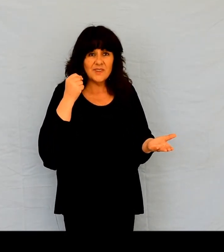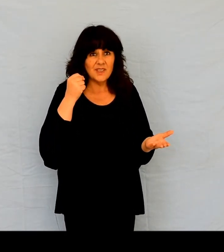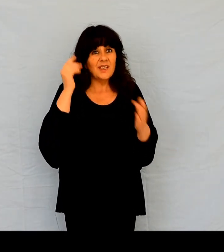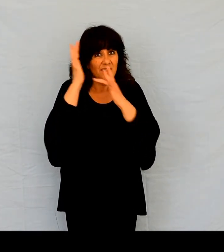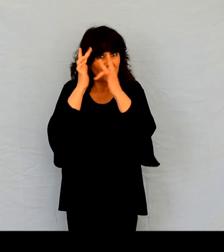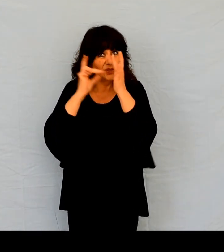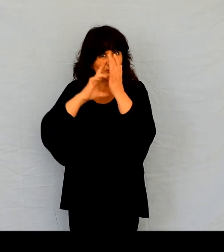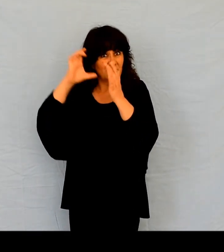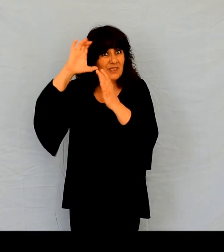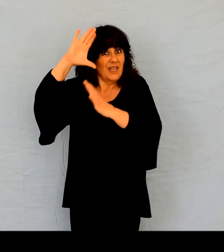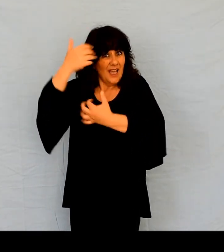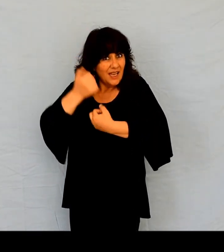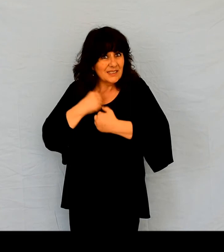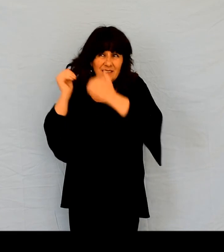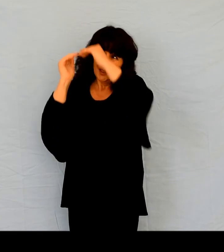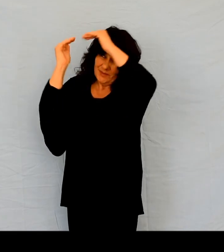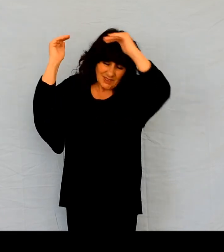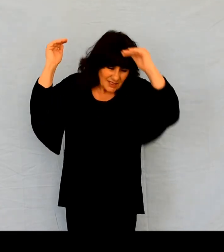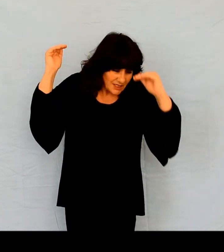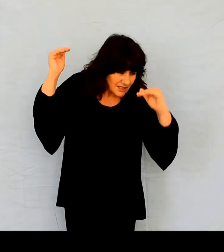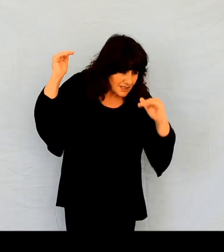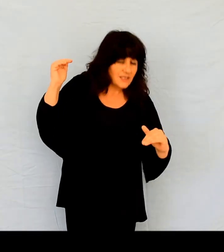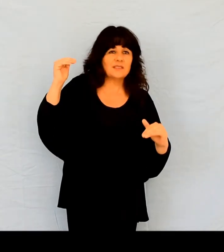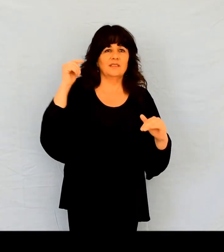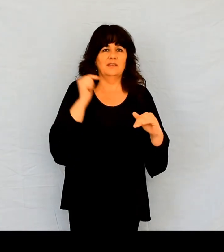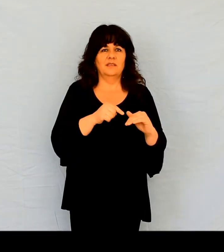devenant obéissant jusqu'à la mort et la mort de la croix.